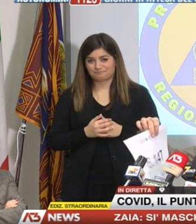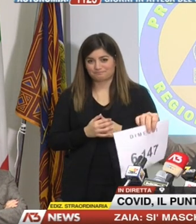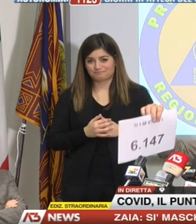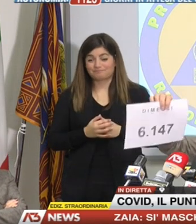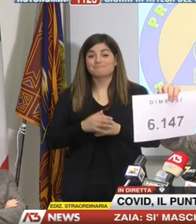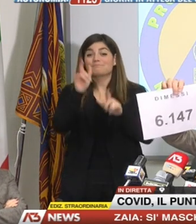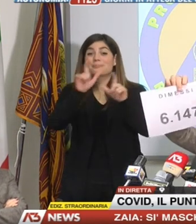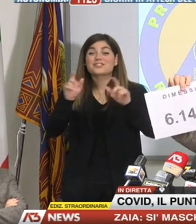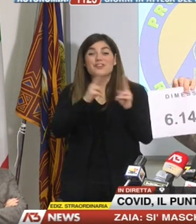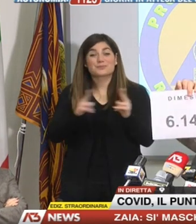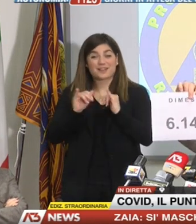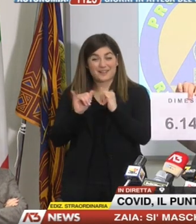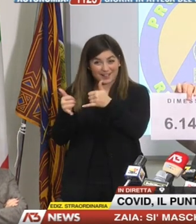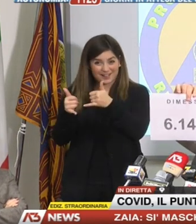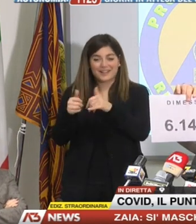I dimessi